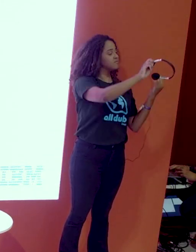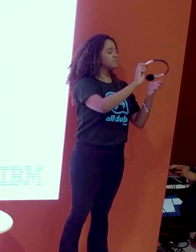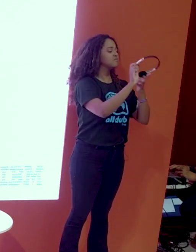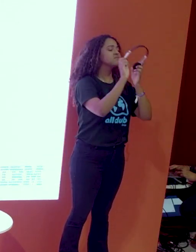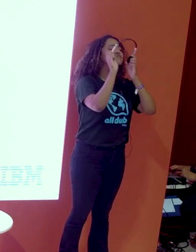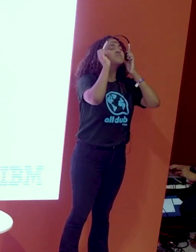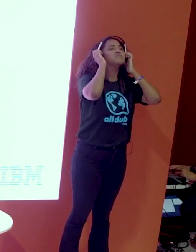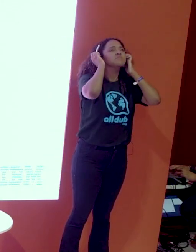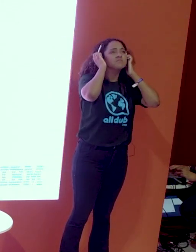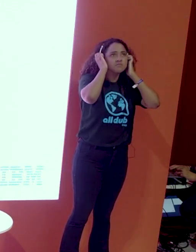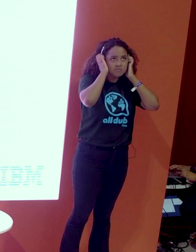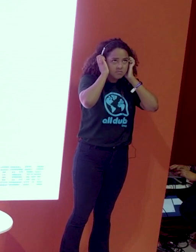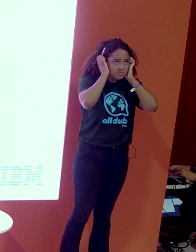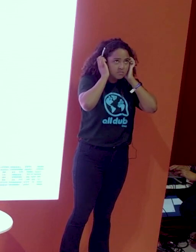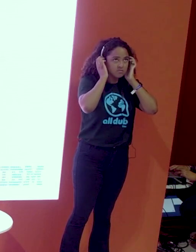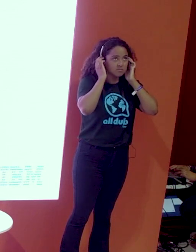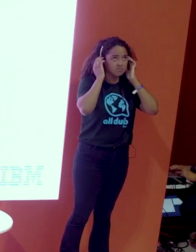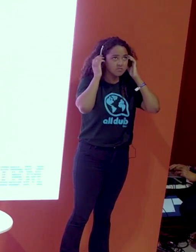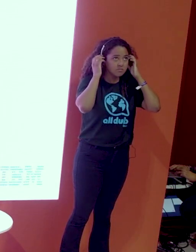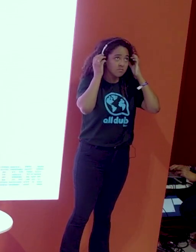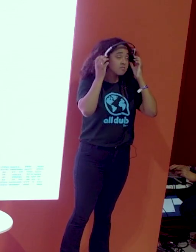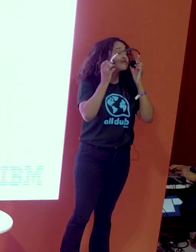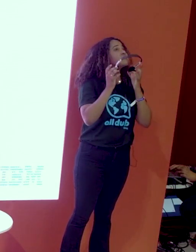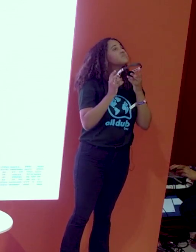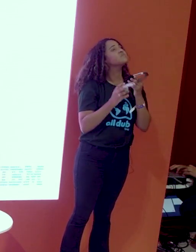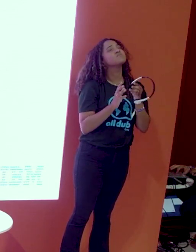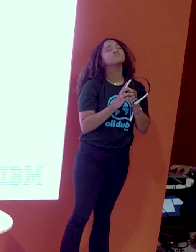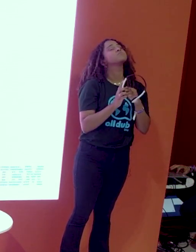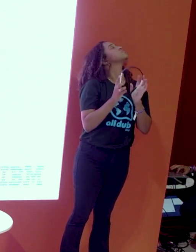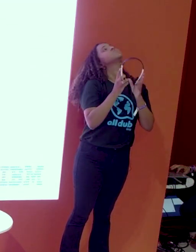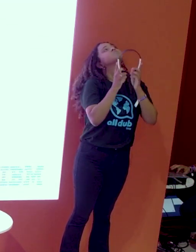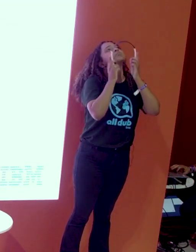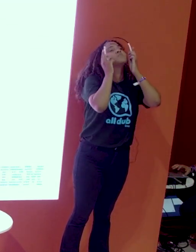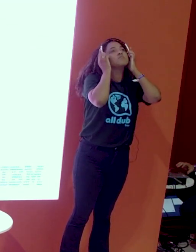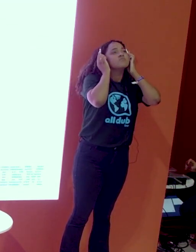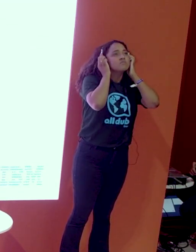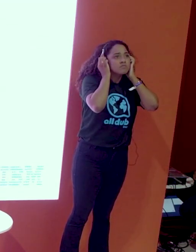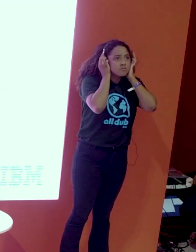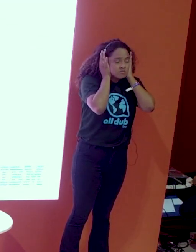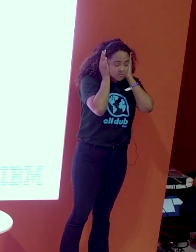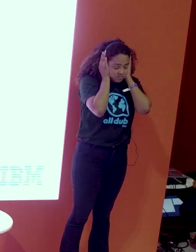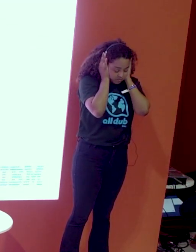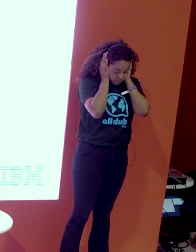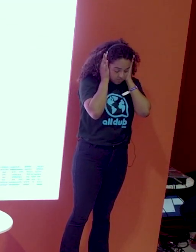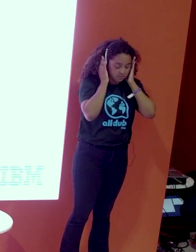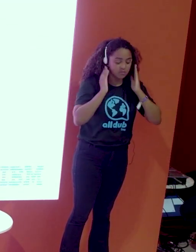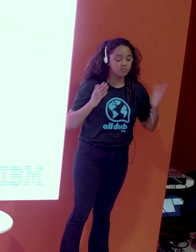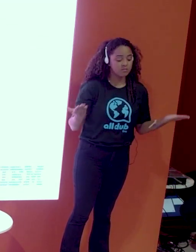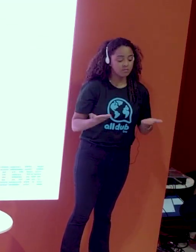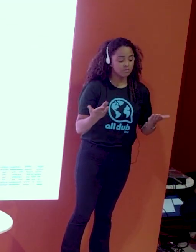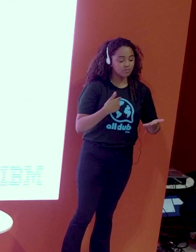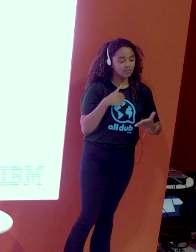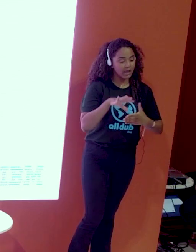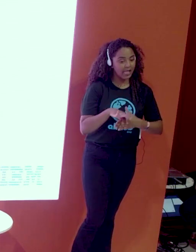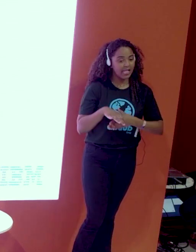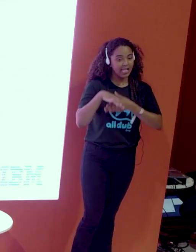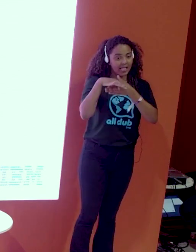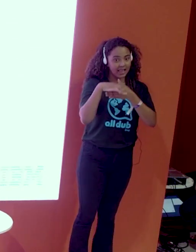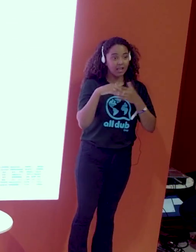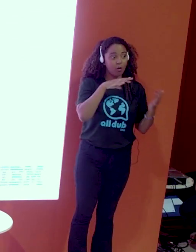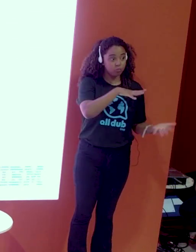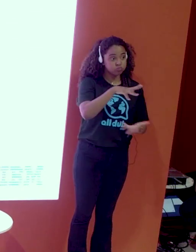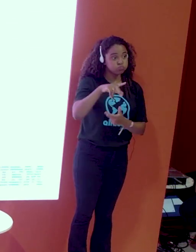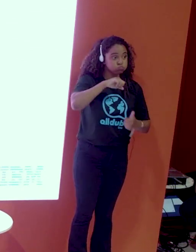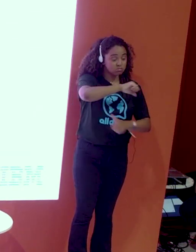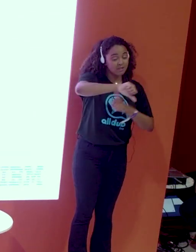Bom, boa tarde, pessoal. Tenho hoje a missão de falar para vocês de liderando em um mundo em transformação em